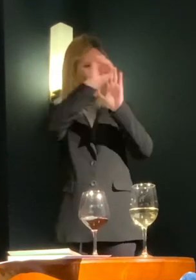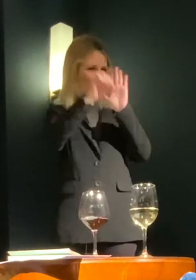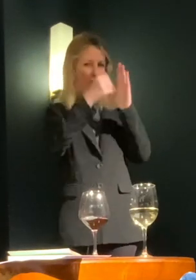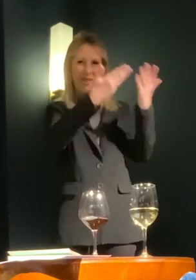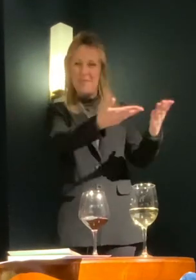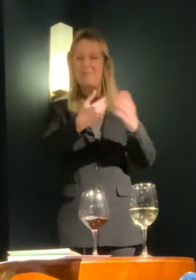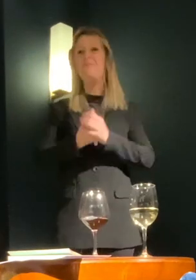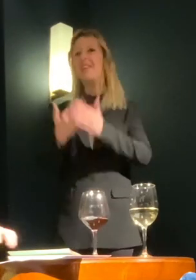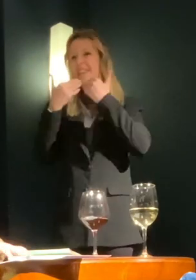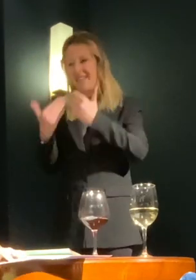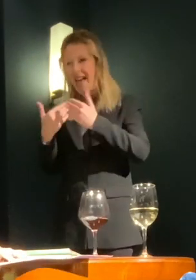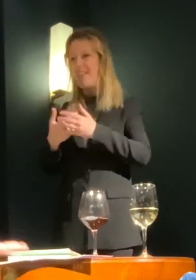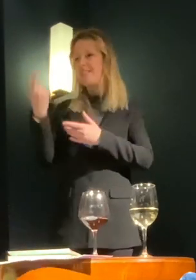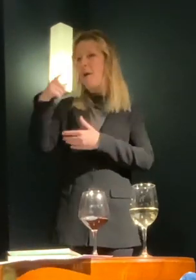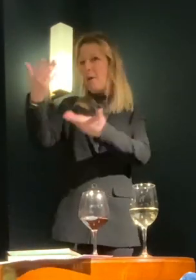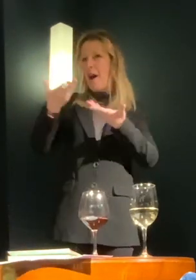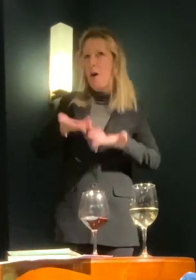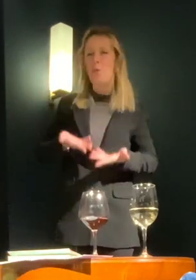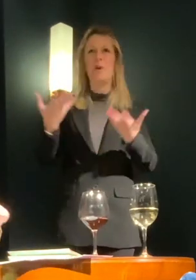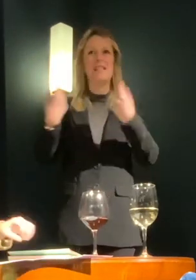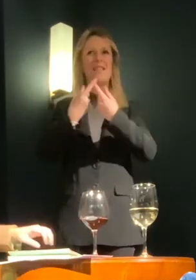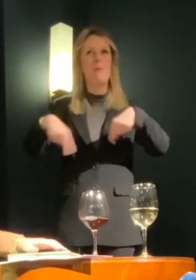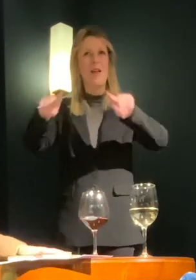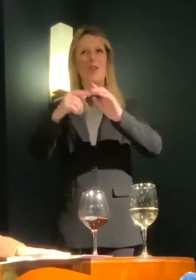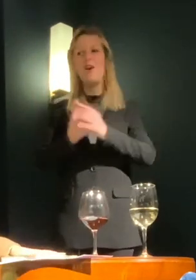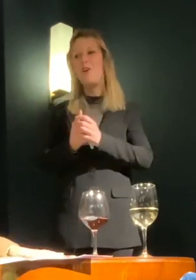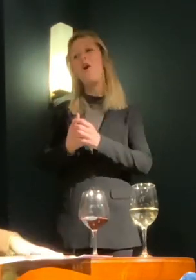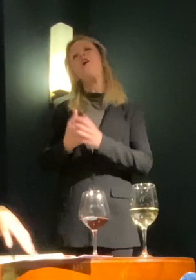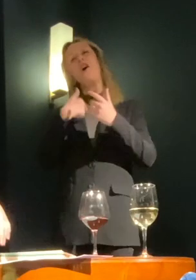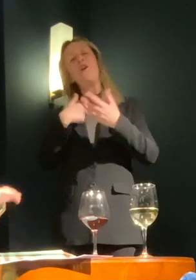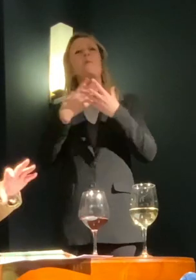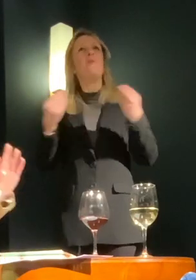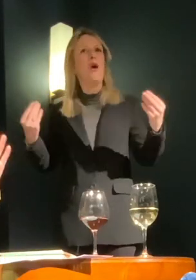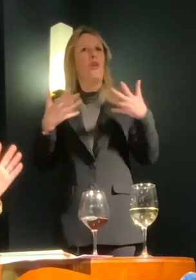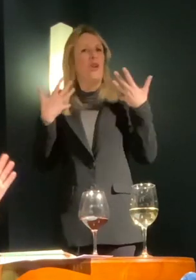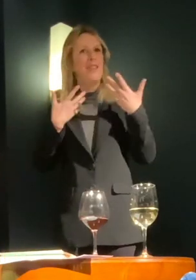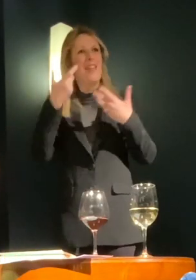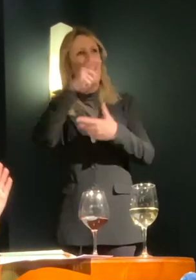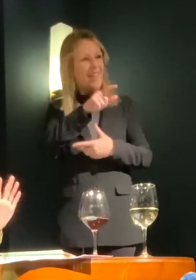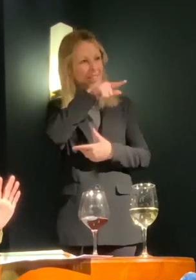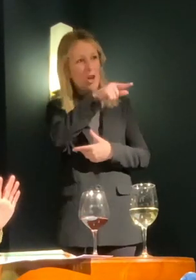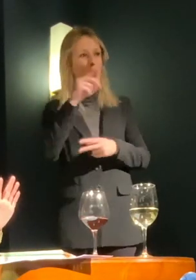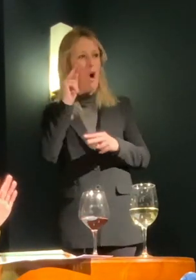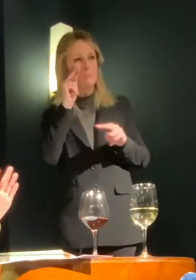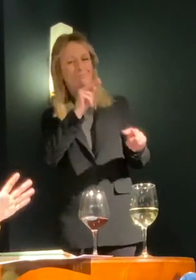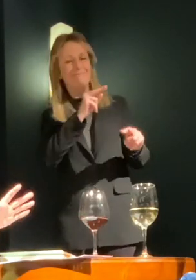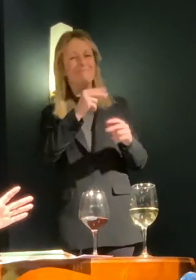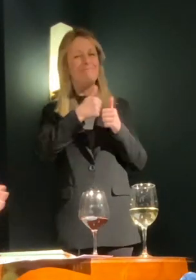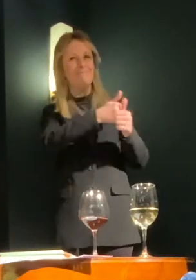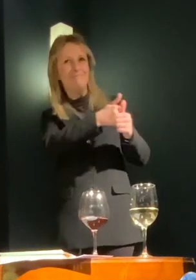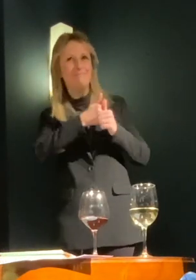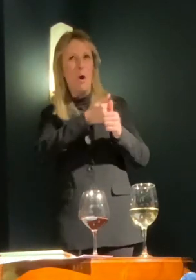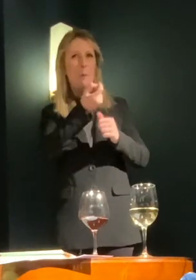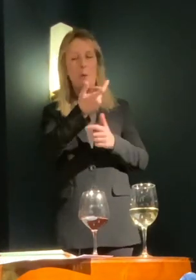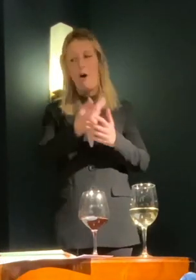E quindi grazie per essere qui con noi. Sono molto contenta di averti, anche perché ti rincorro da un po'.